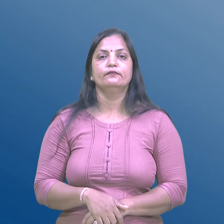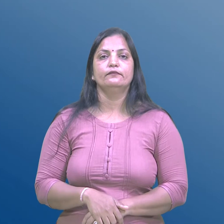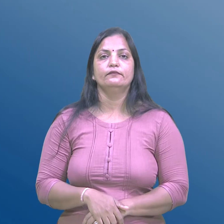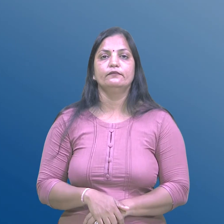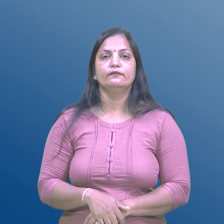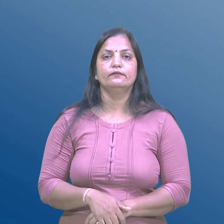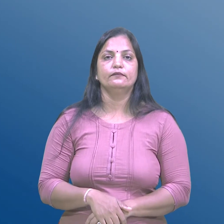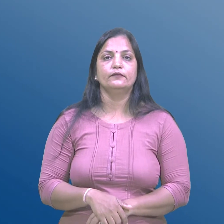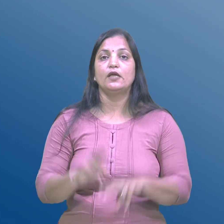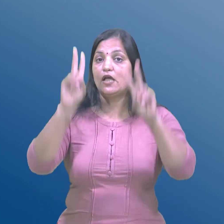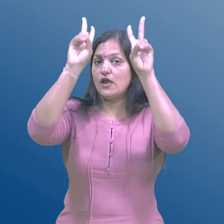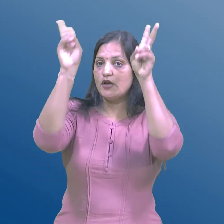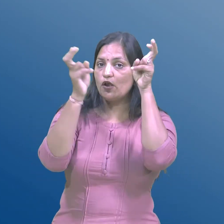પ્રકરણ 2